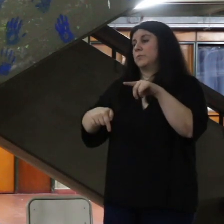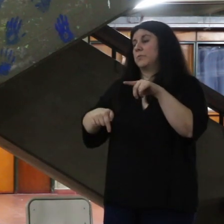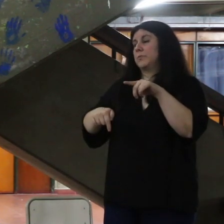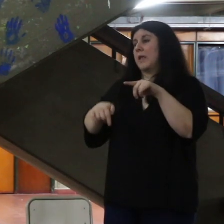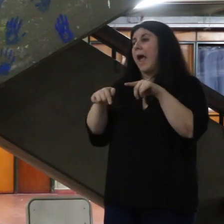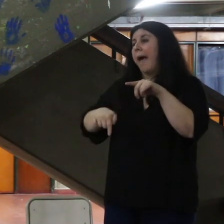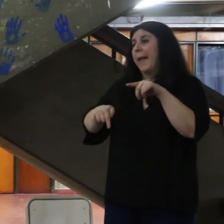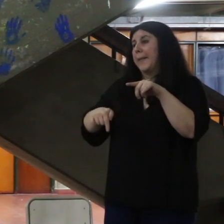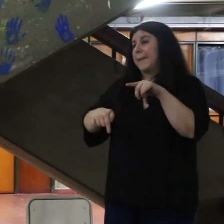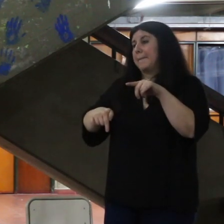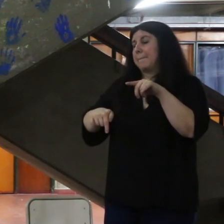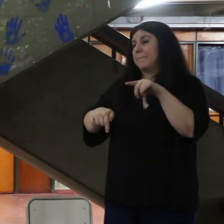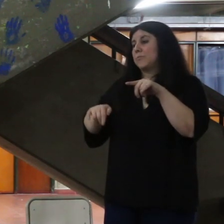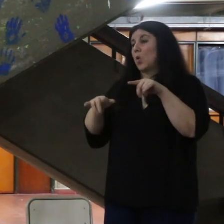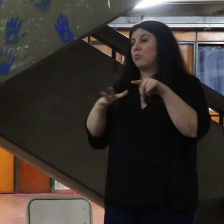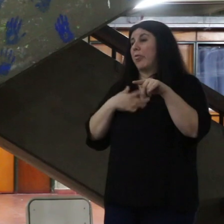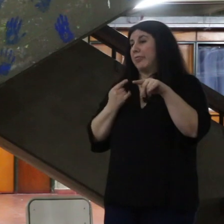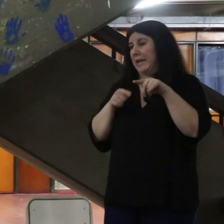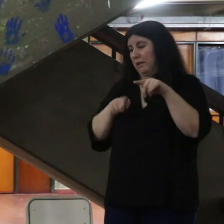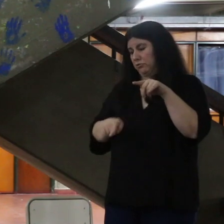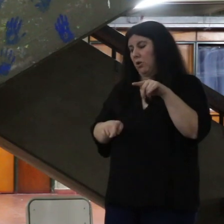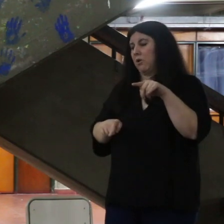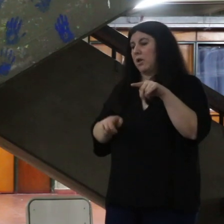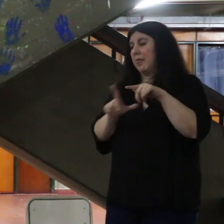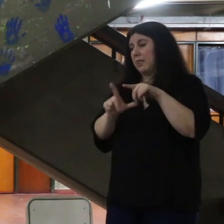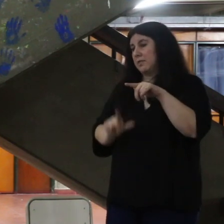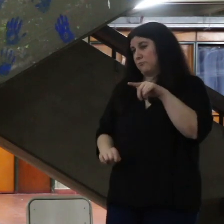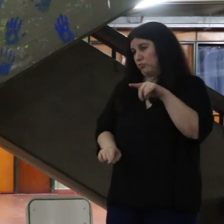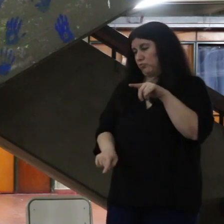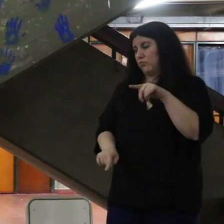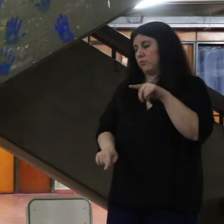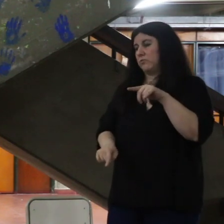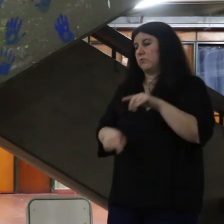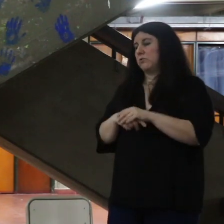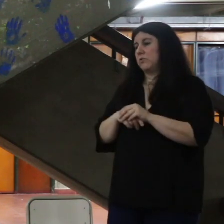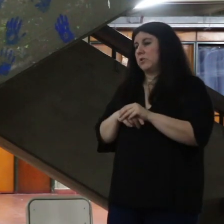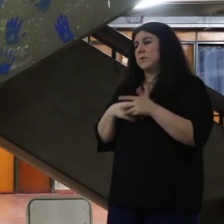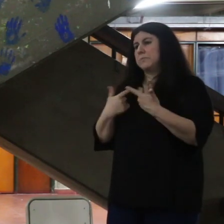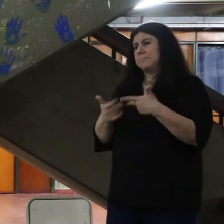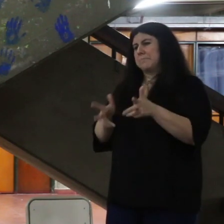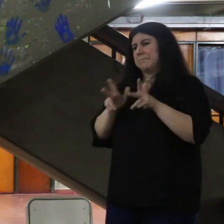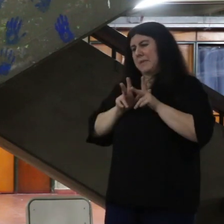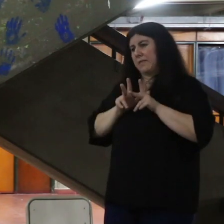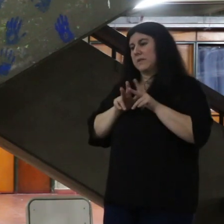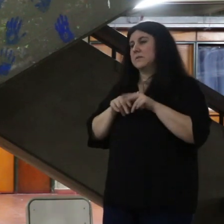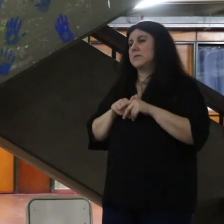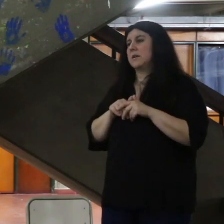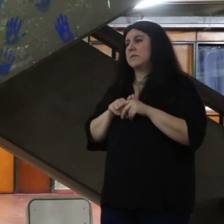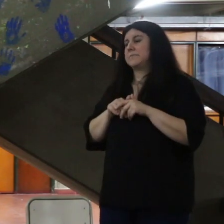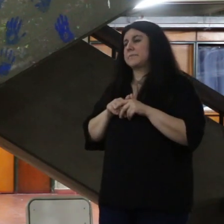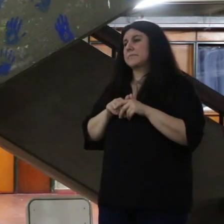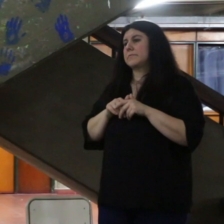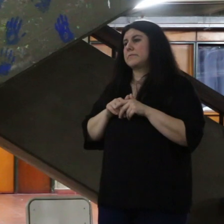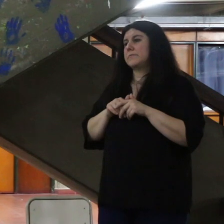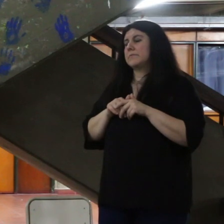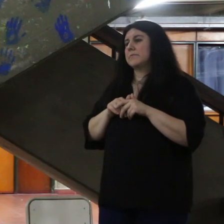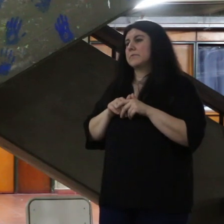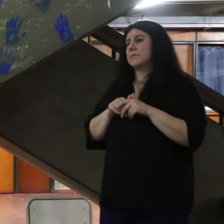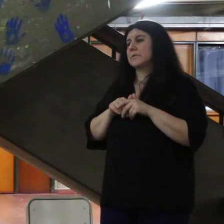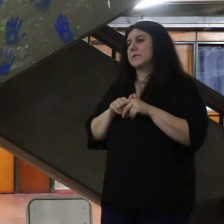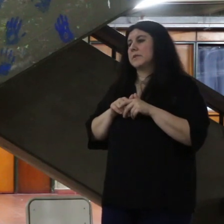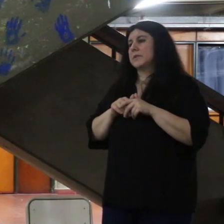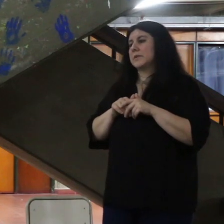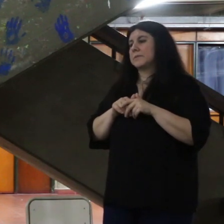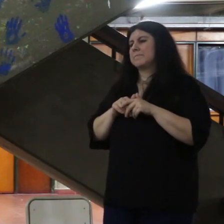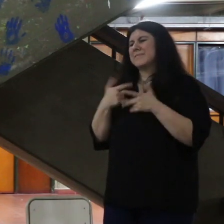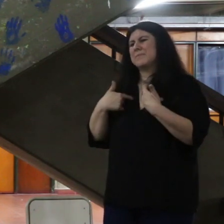Un director de Caleta Olivia en ese Zoom nos dice, éramos muchos, nos dice,